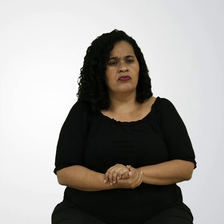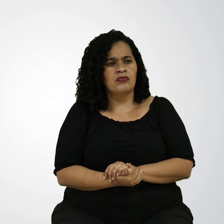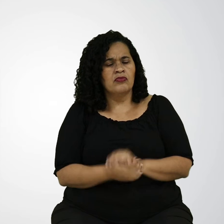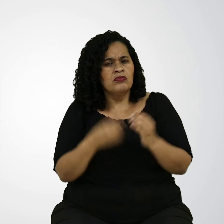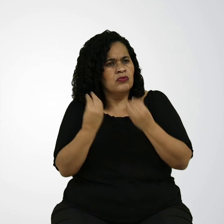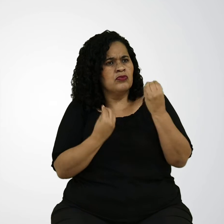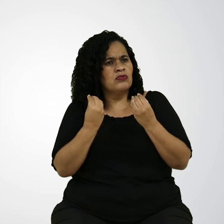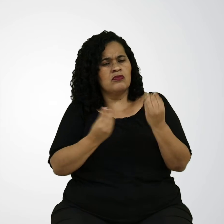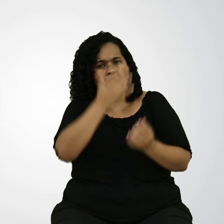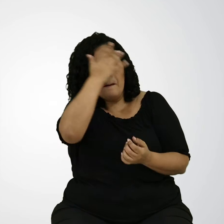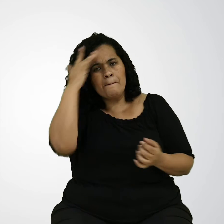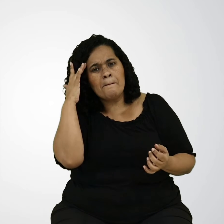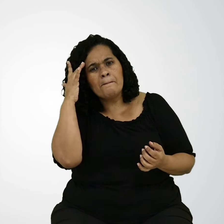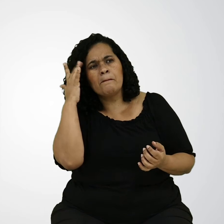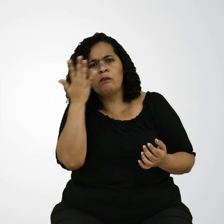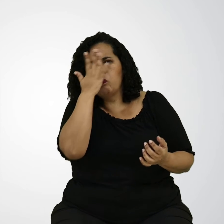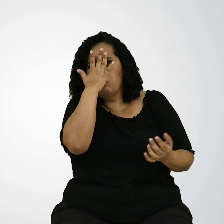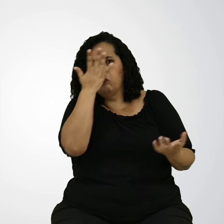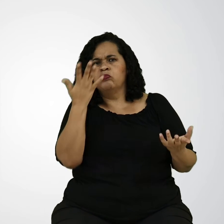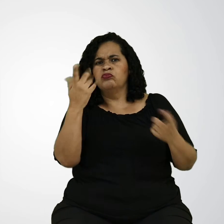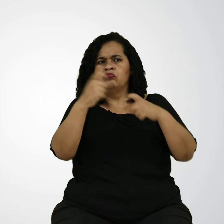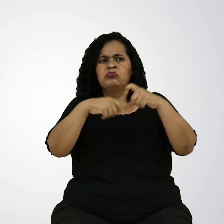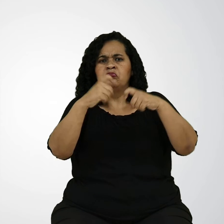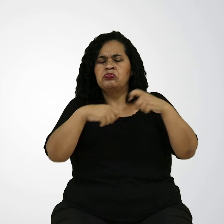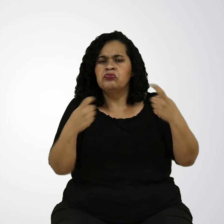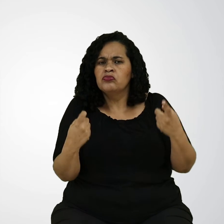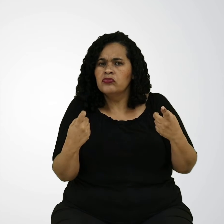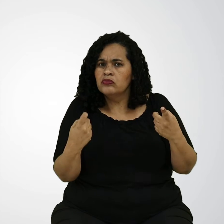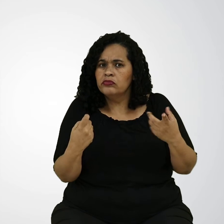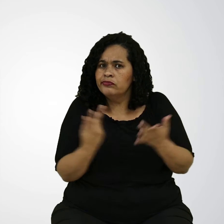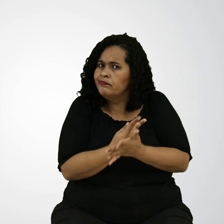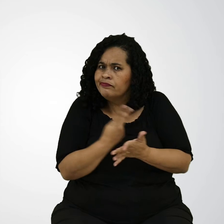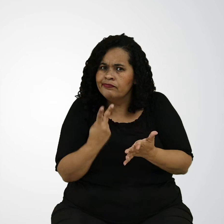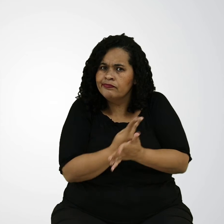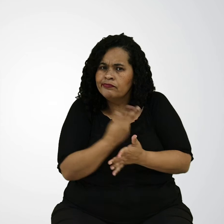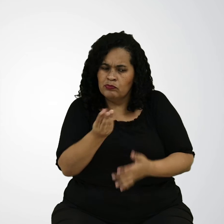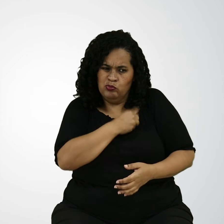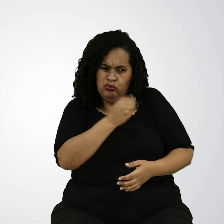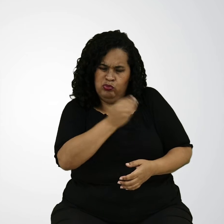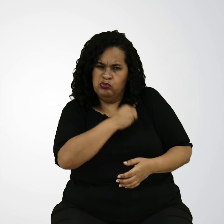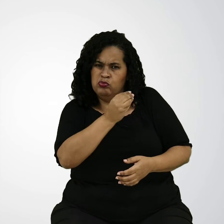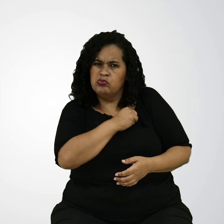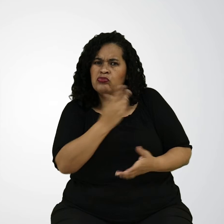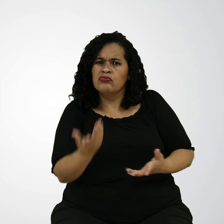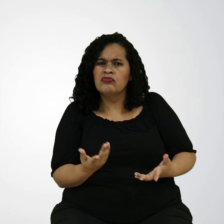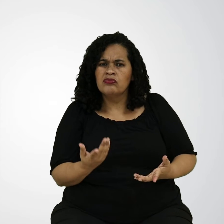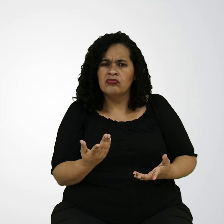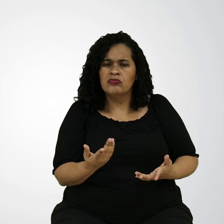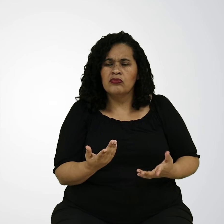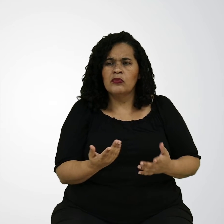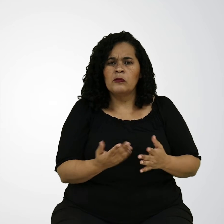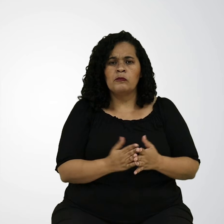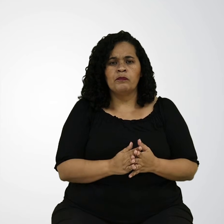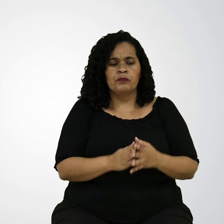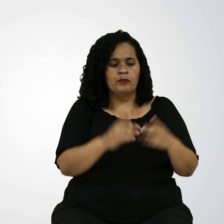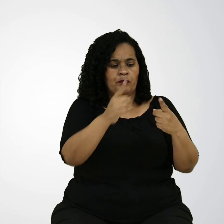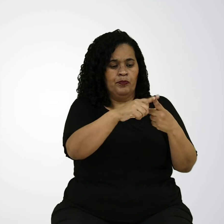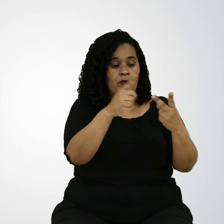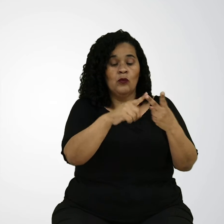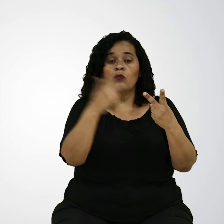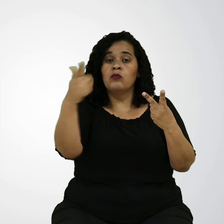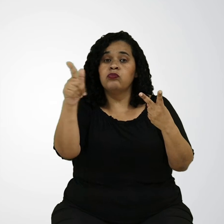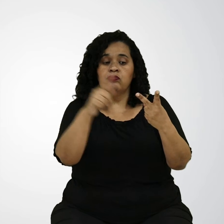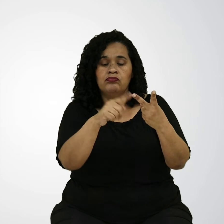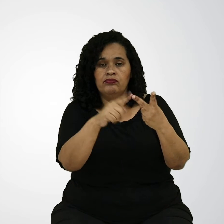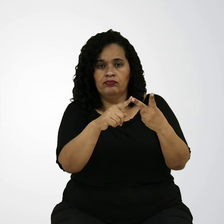ideia completamente inimaginável para eles, né? Isso, exatamente. Para eles o corpo não tem valor, para o gnosticismo o corpo não tem valor. Então essa é uma ideia. E a outra